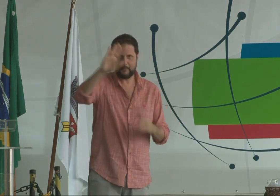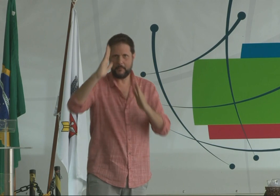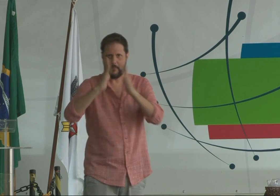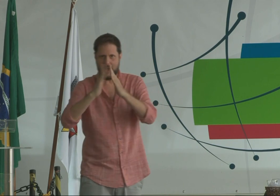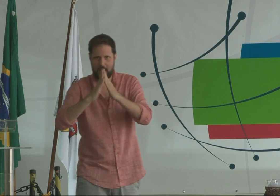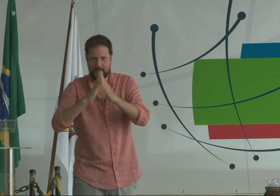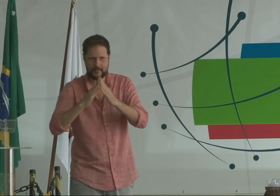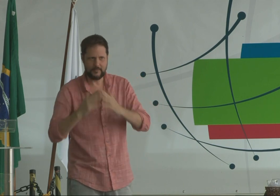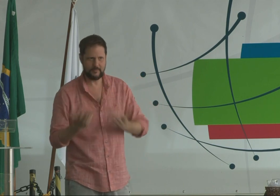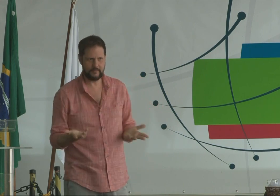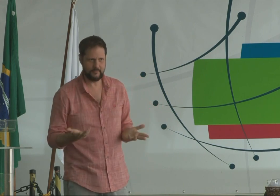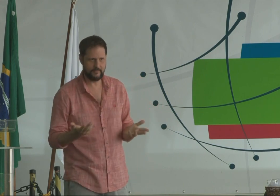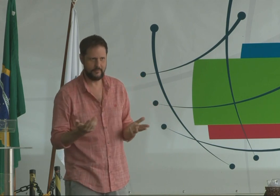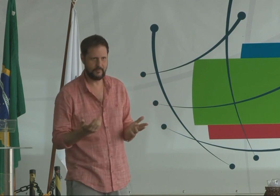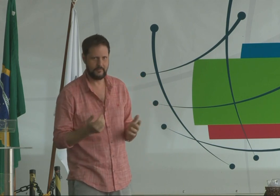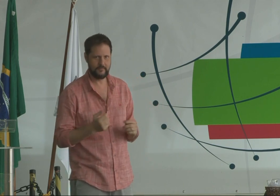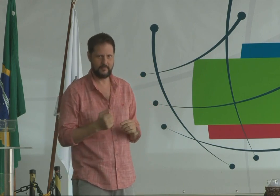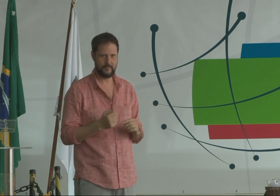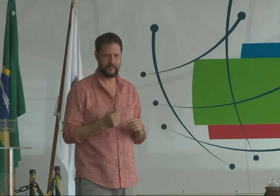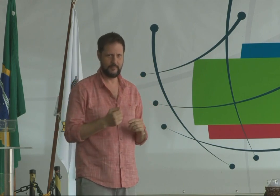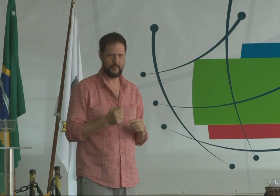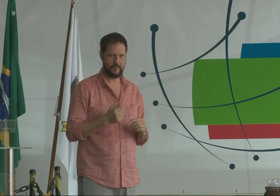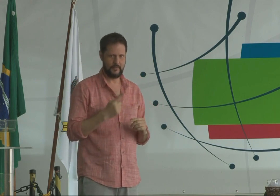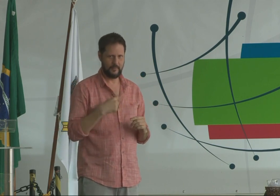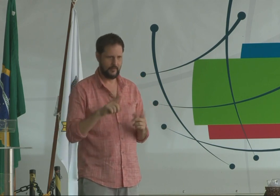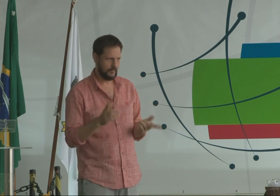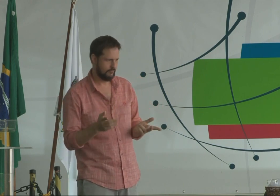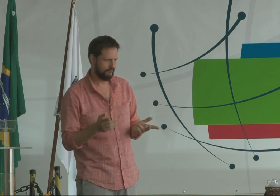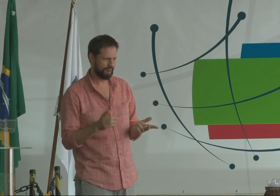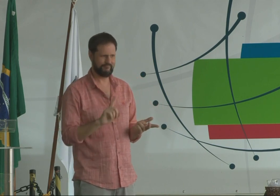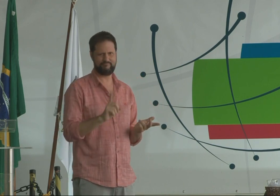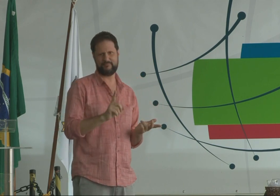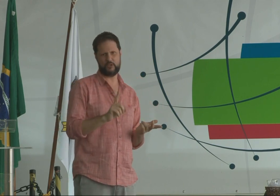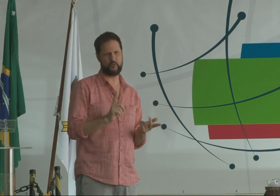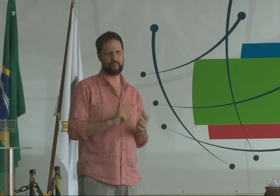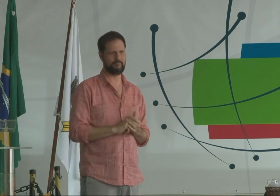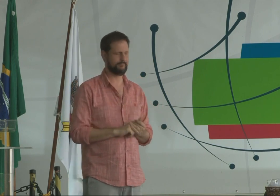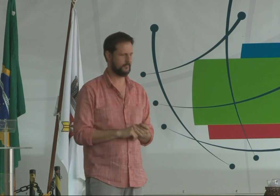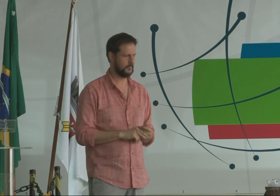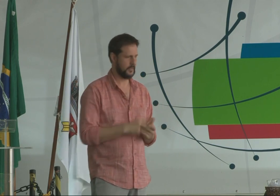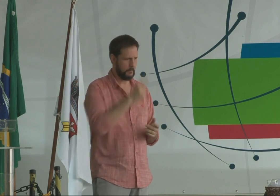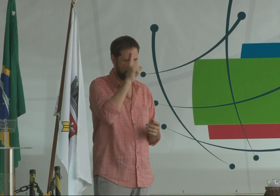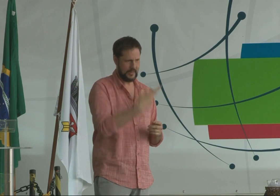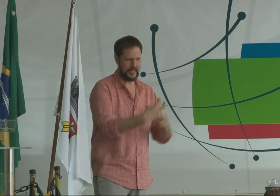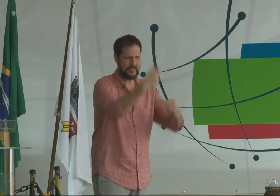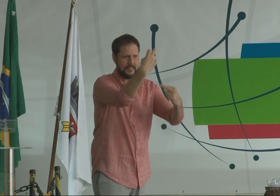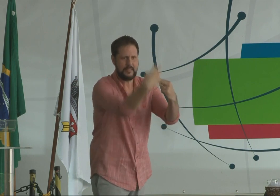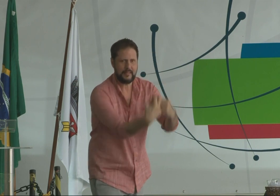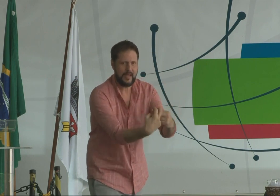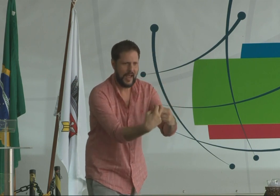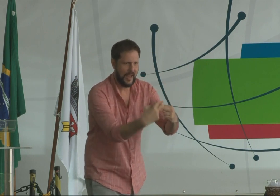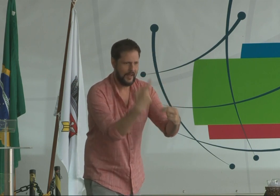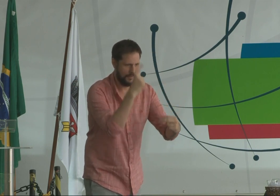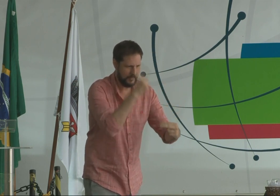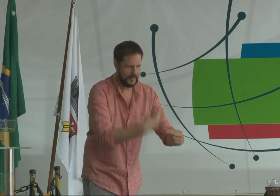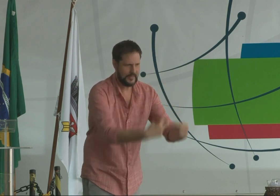vocês? Então, ela, às vezes, me mandava pra casa. Aí eu pensava, eu vou mandar ele pra casa, ou